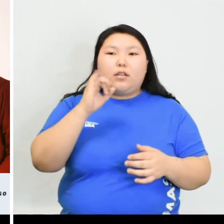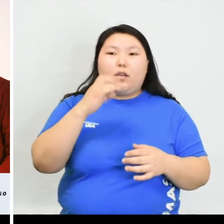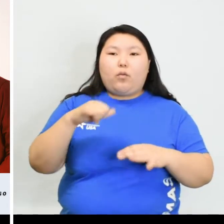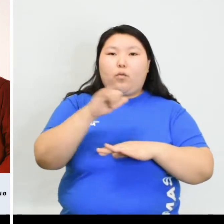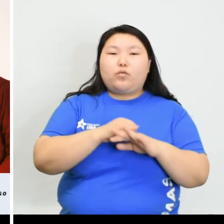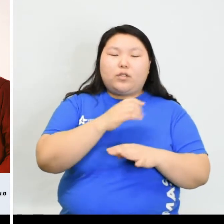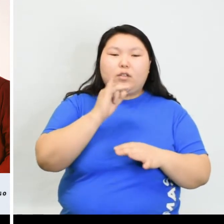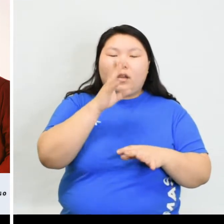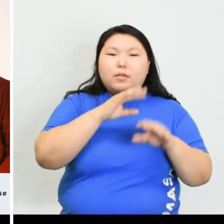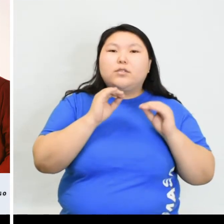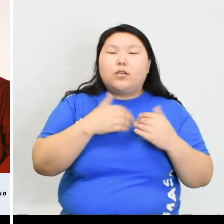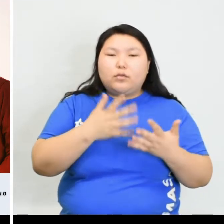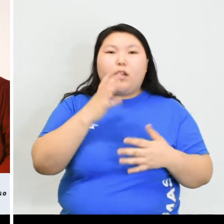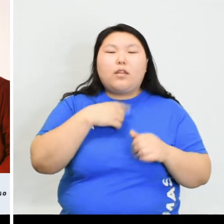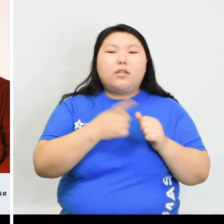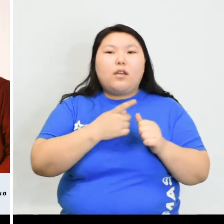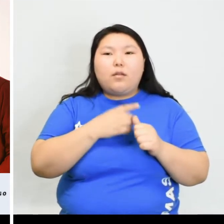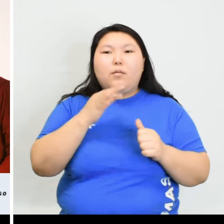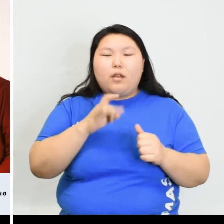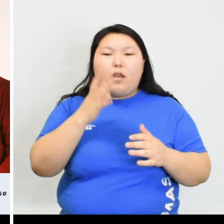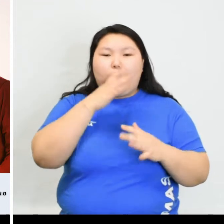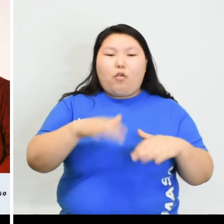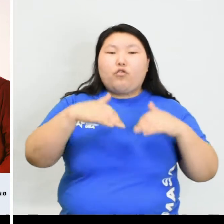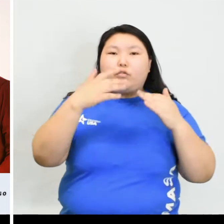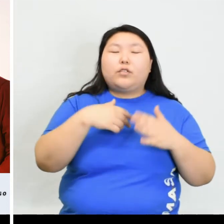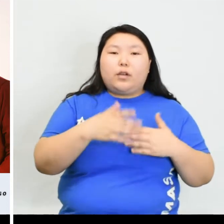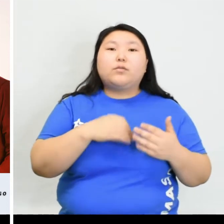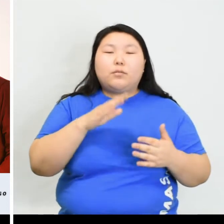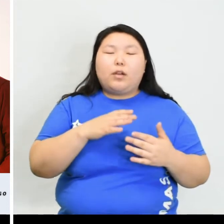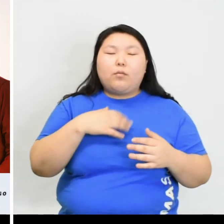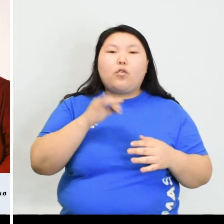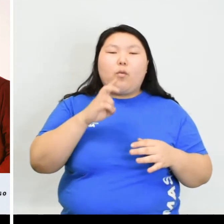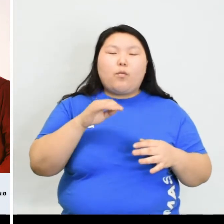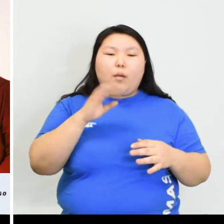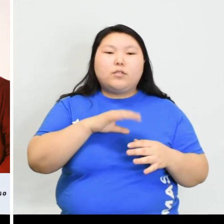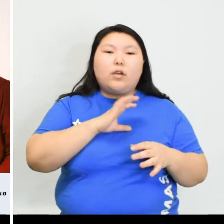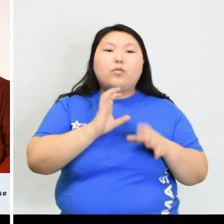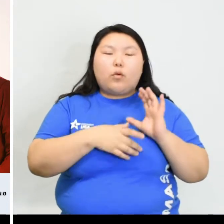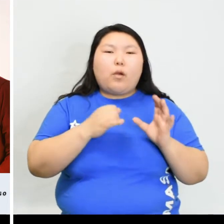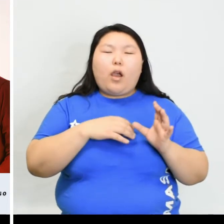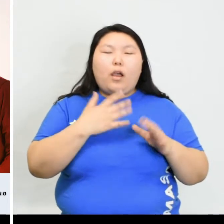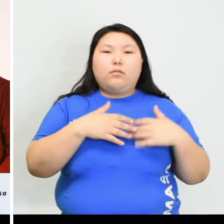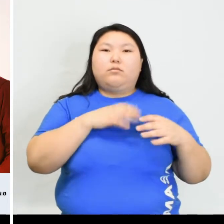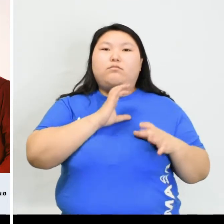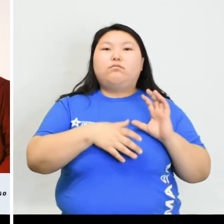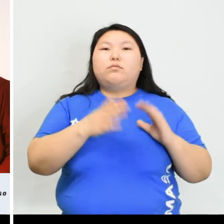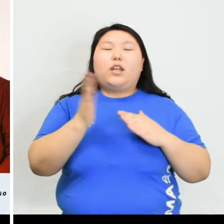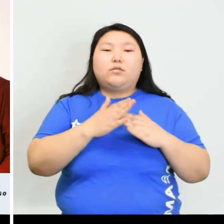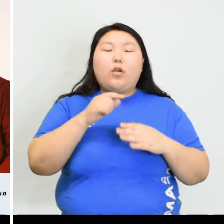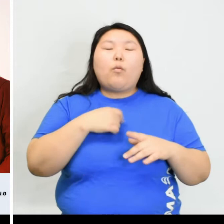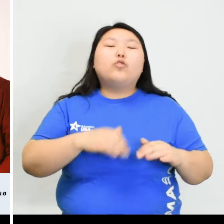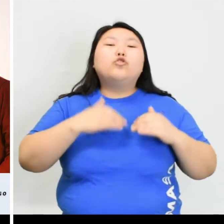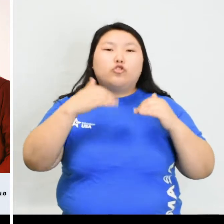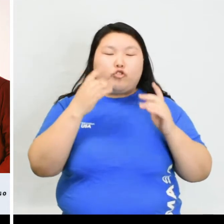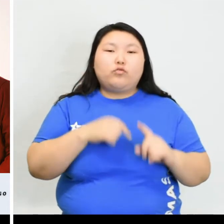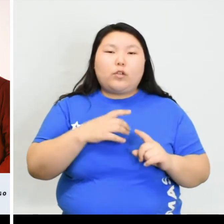зааж бас тэгээ нэр мэрв чи бас хөгжөөд явчих шүү дээ. Юм юмн дээр сэтгэлээр унаа ундгүй болчих тийм байлээ. Тэр чинь хөгжил шүү дээ.